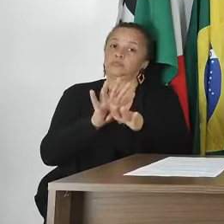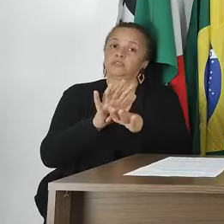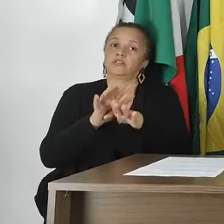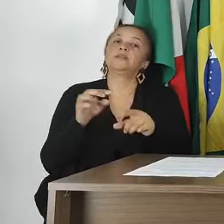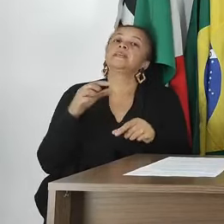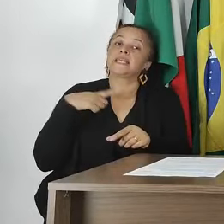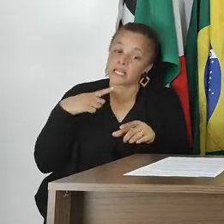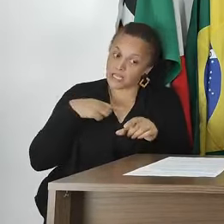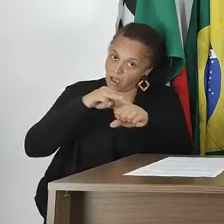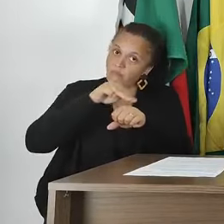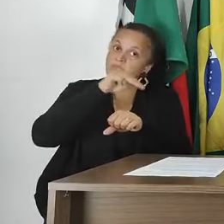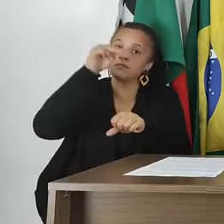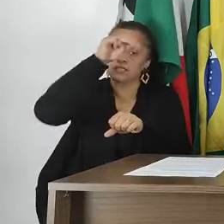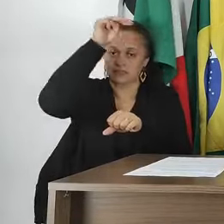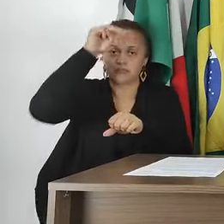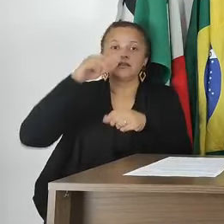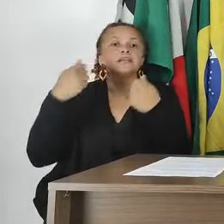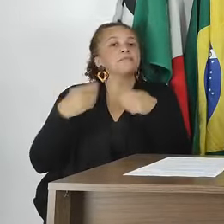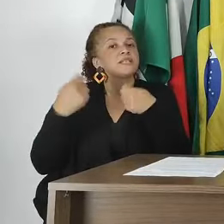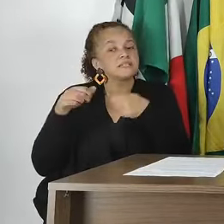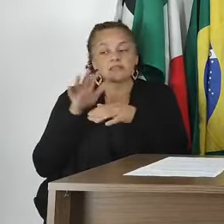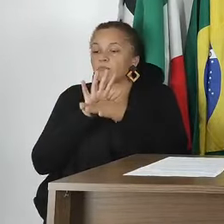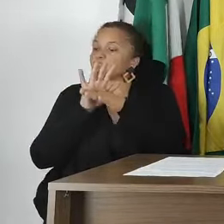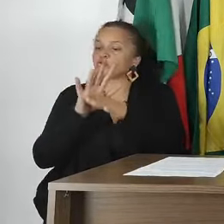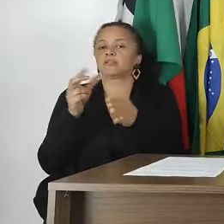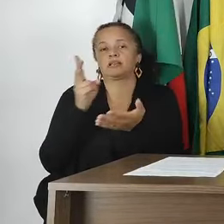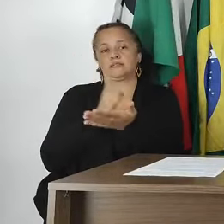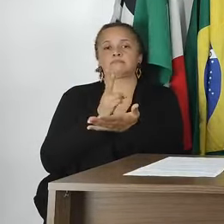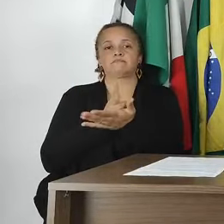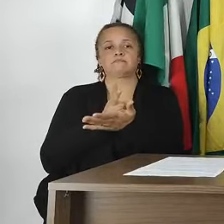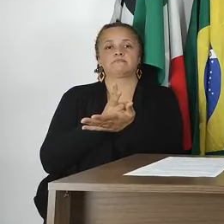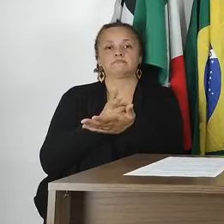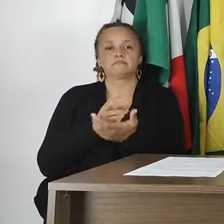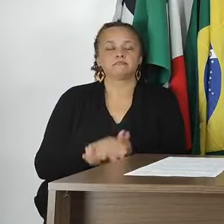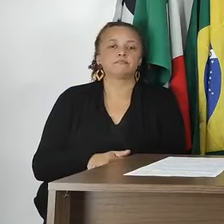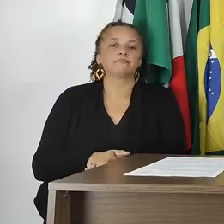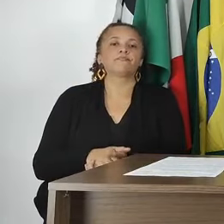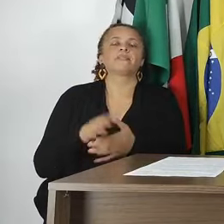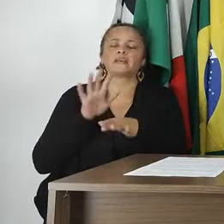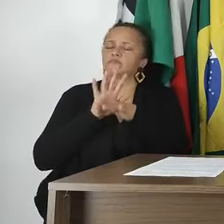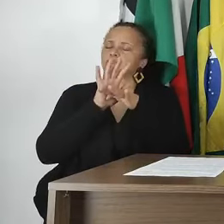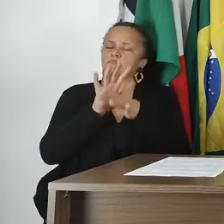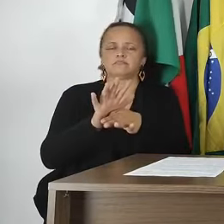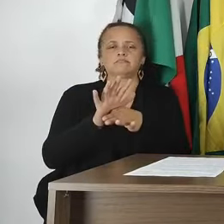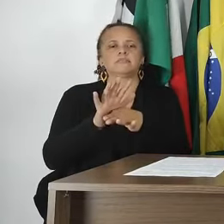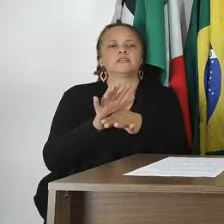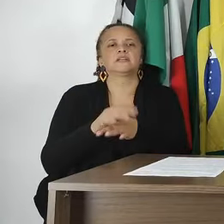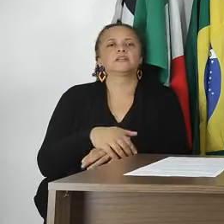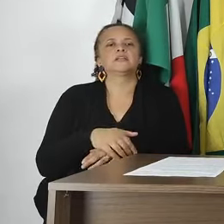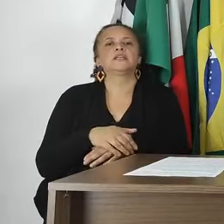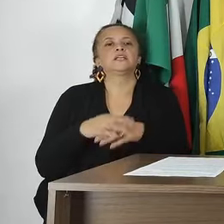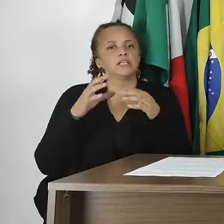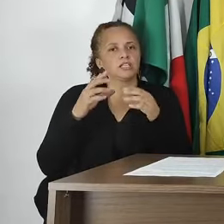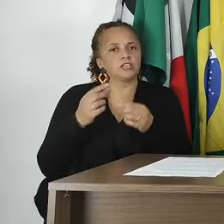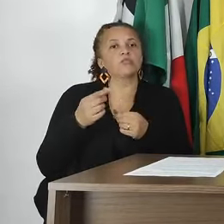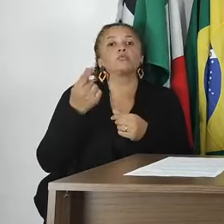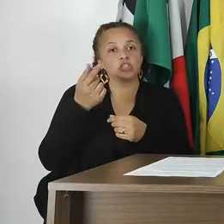tem uma obra humanitária. Nós temos que estar apoiando isso daí. Ajudando ela no seu